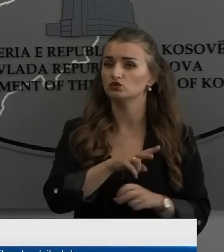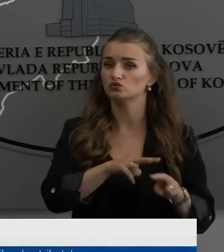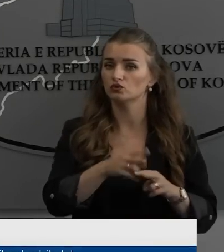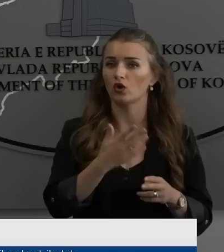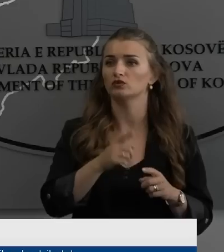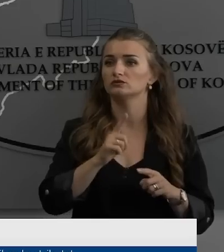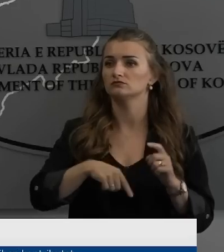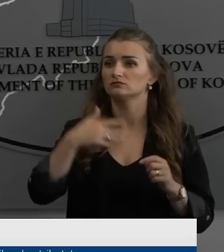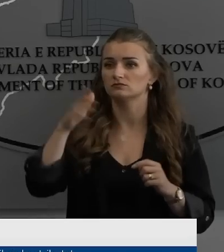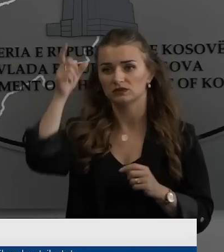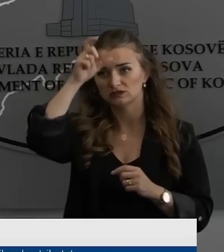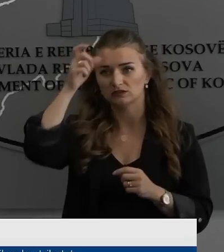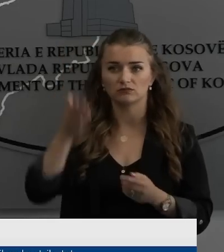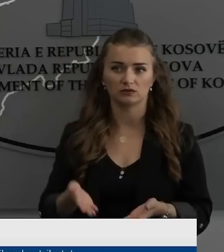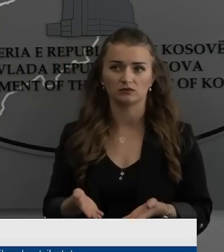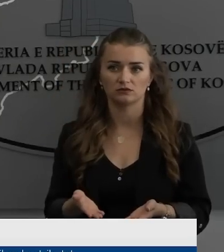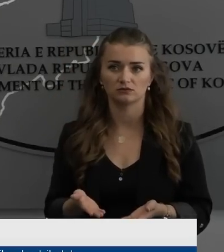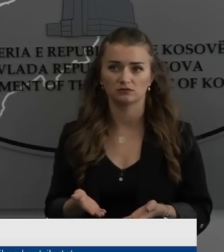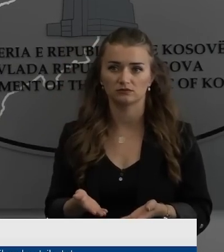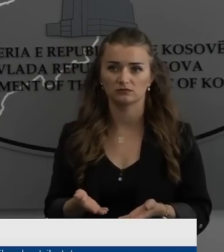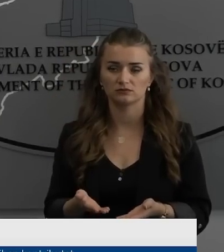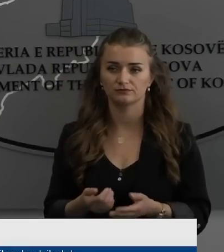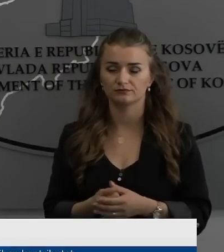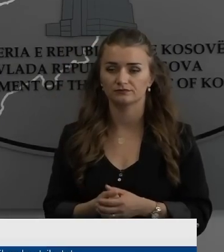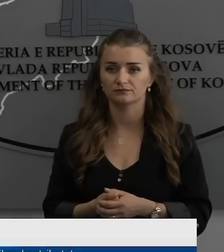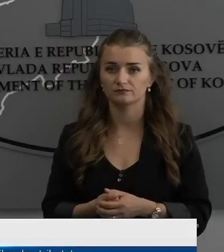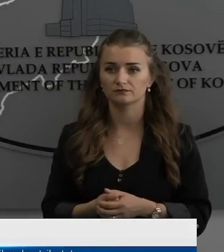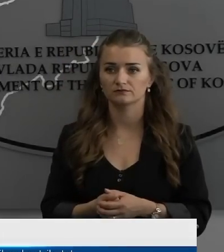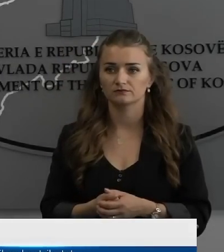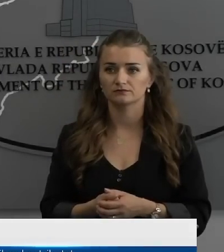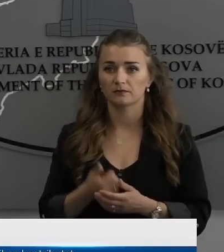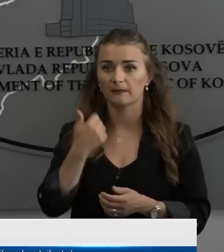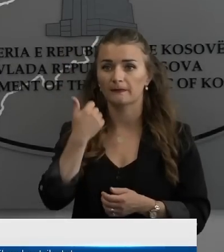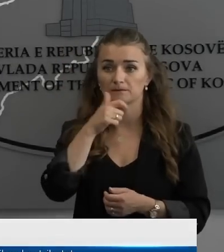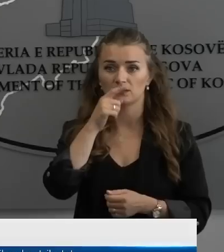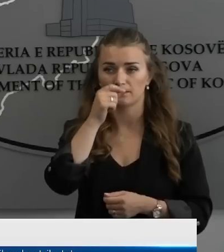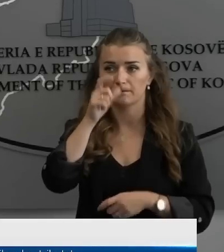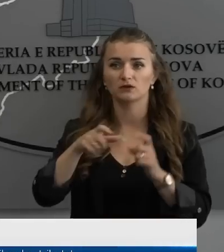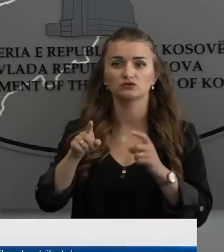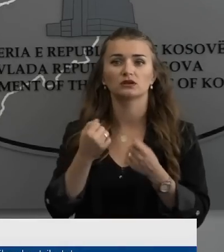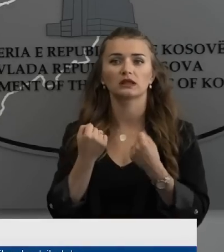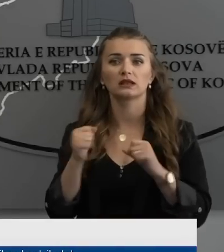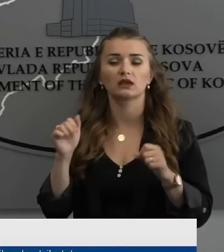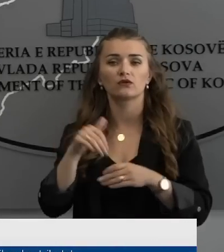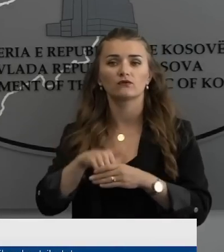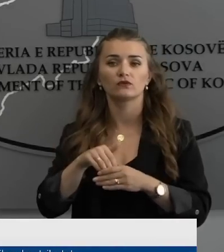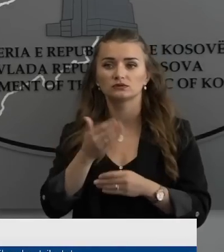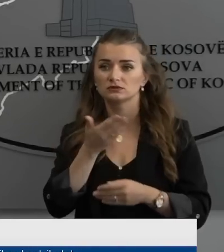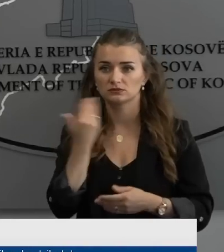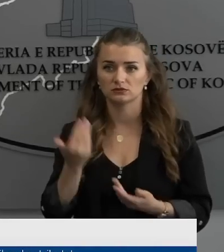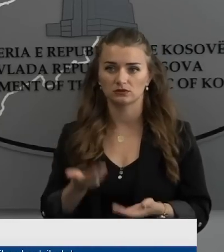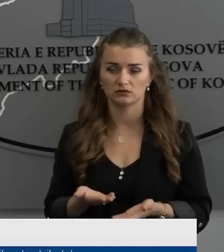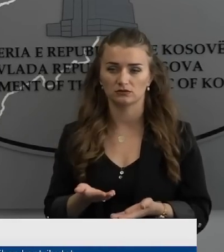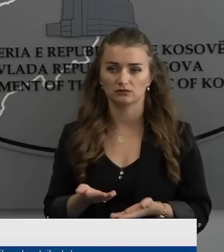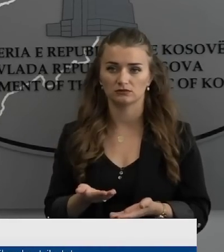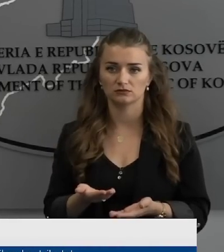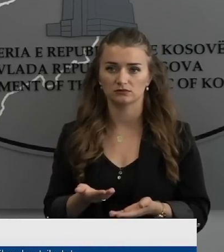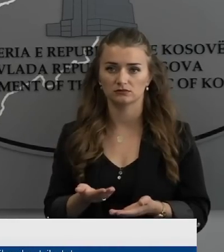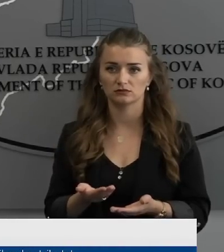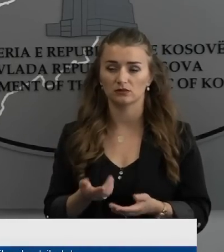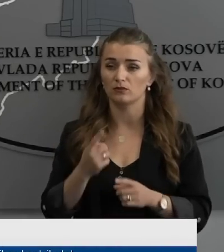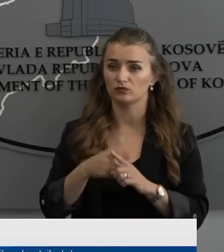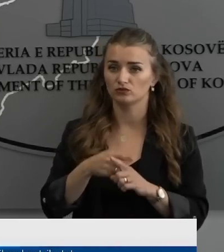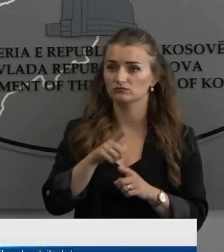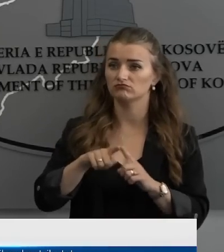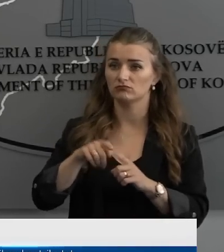Serbi. Kjo ndihmon shumë. Për pjesëmarrjen e lirë të serbëve në zgjedhje, edhe si kandidat, edhe